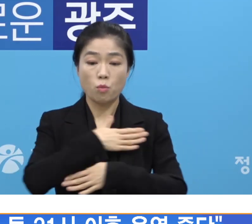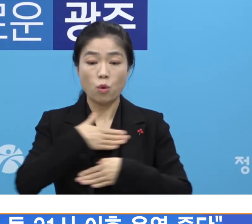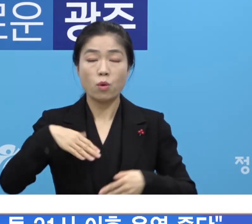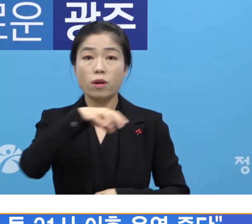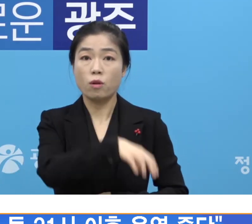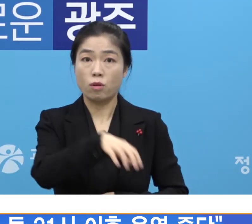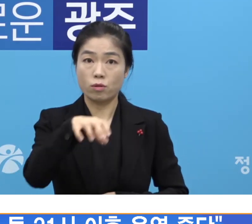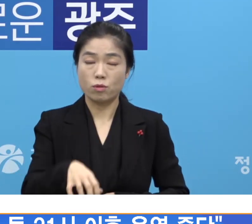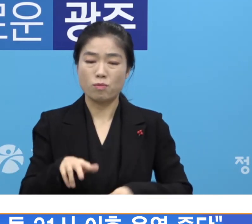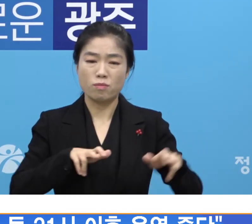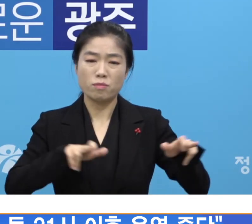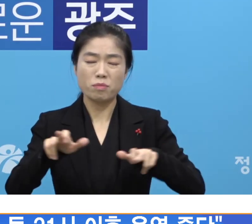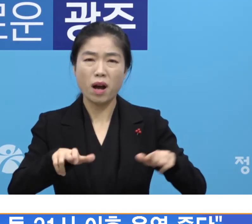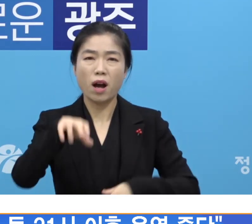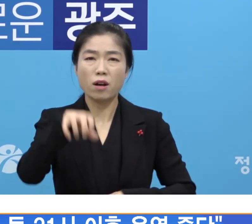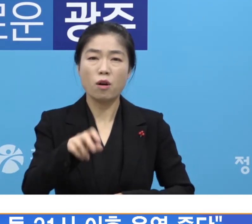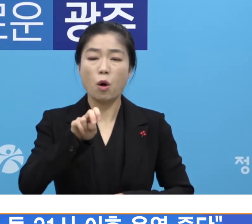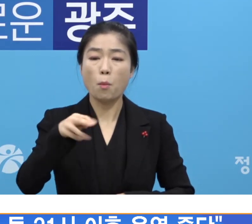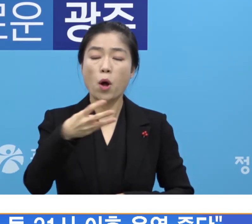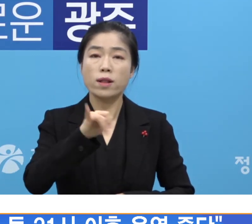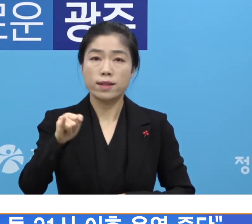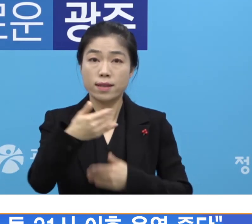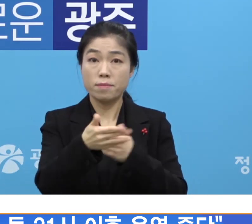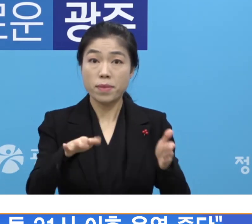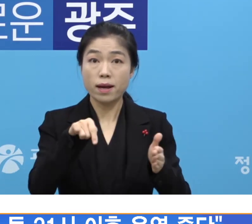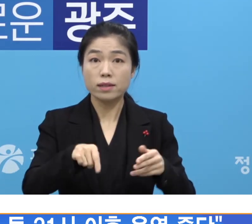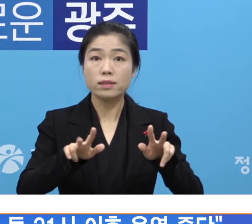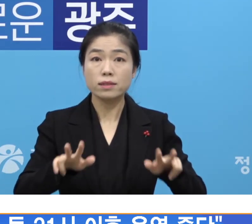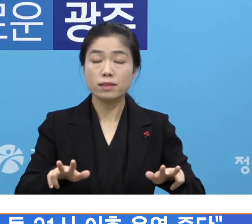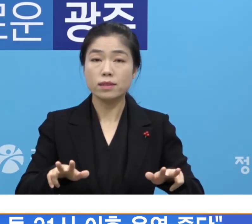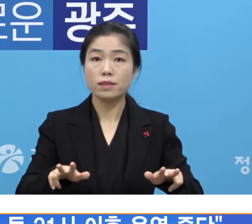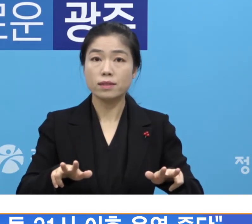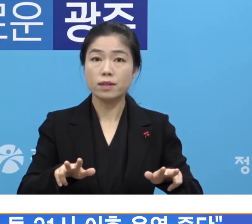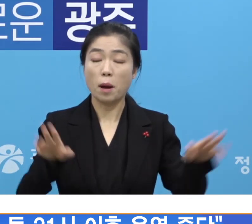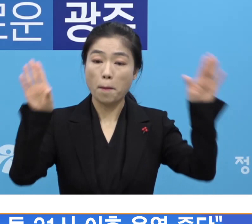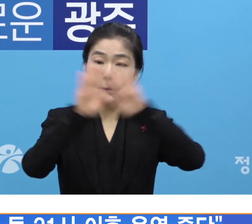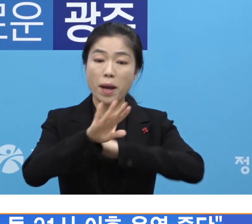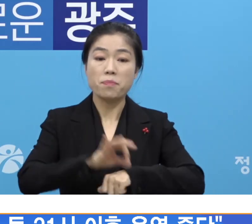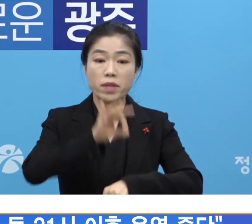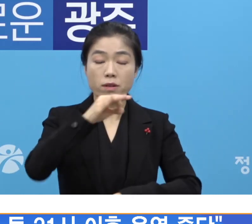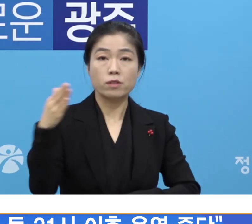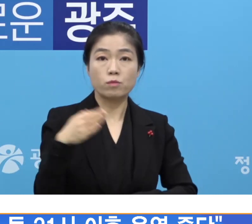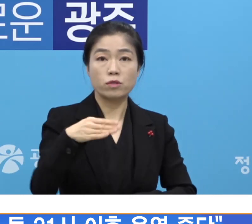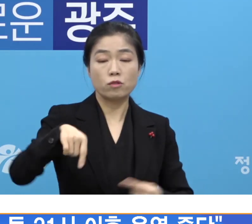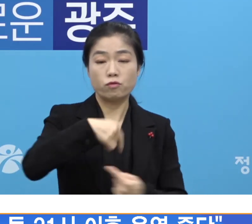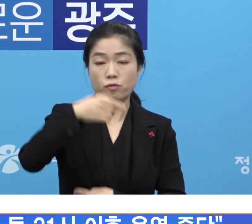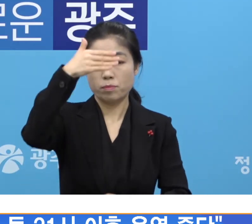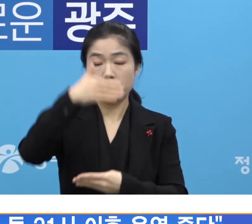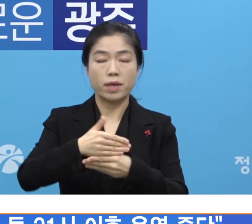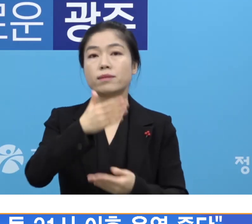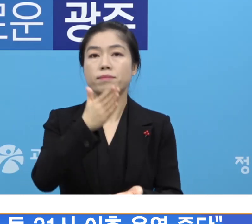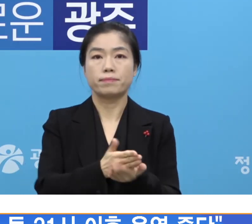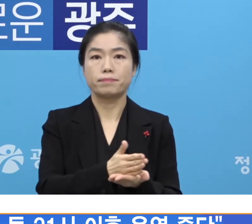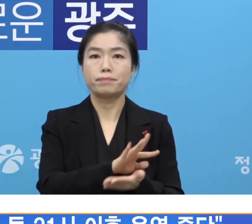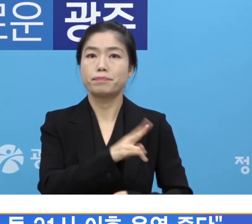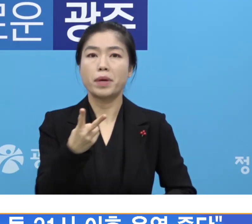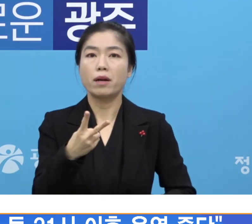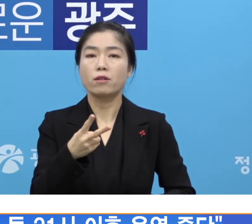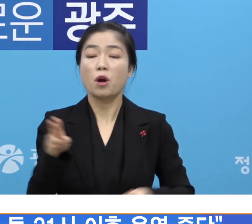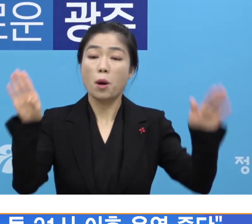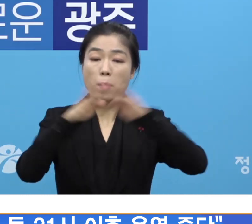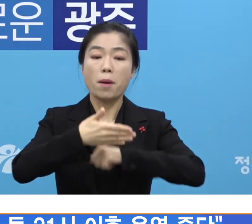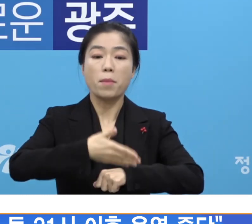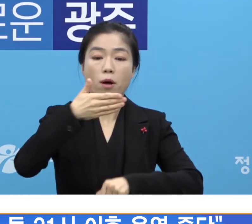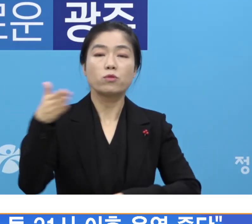목욕장업, 오락실, 멀티방의 경우 현재 22시 이후 운영 중단에서 21시